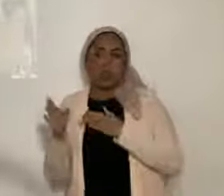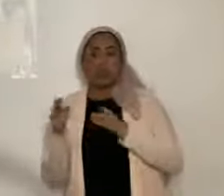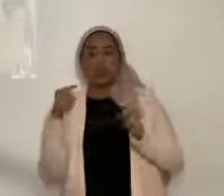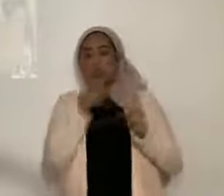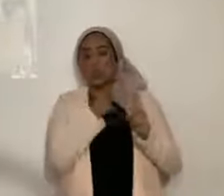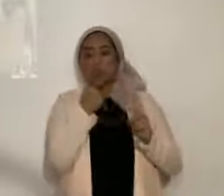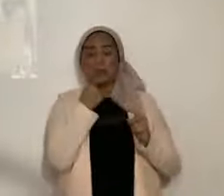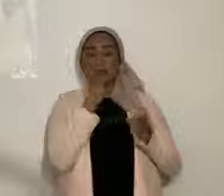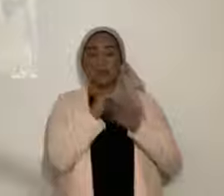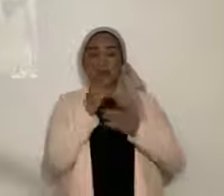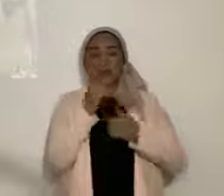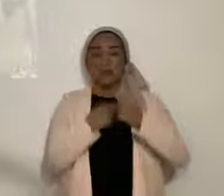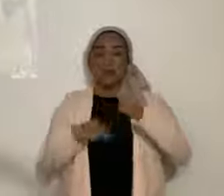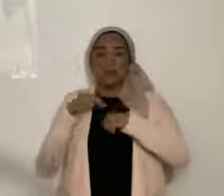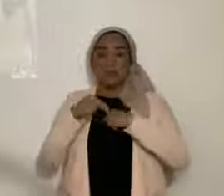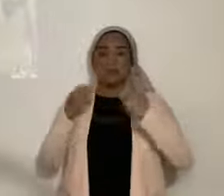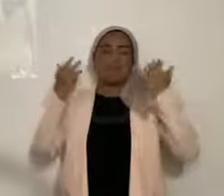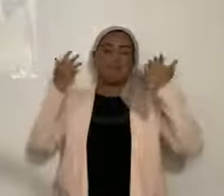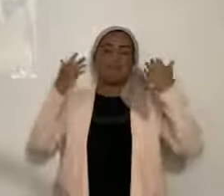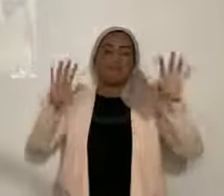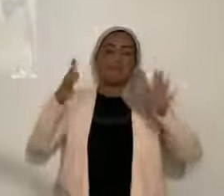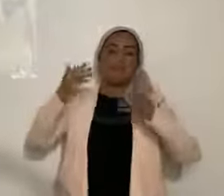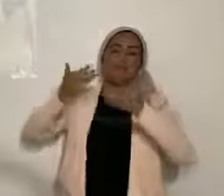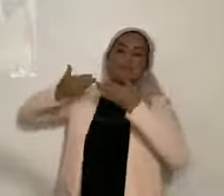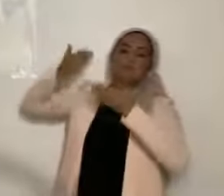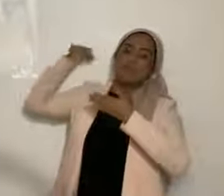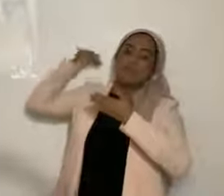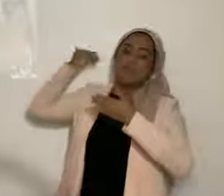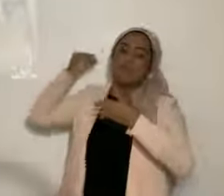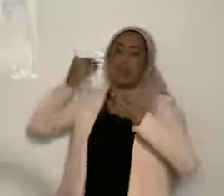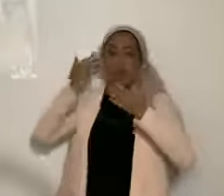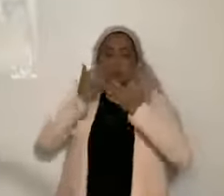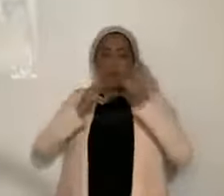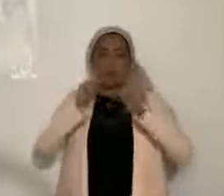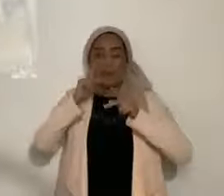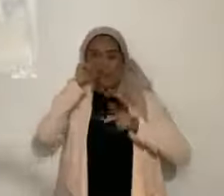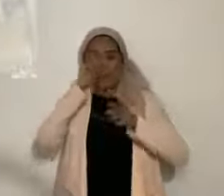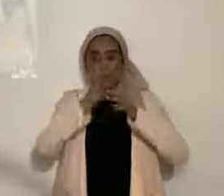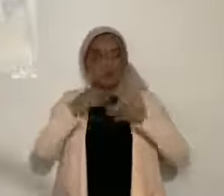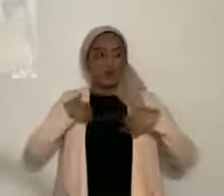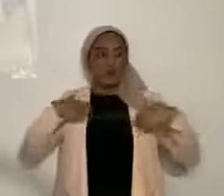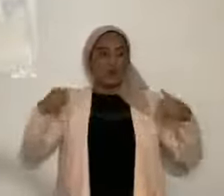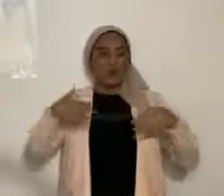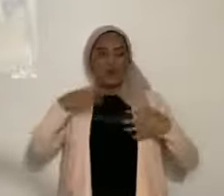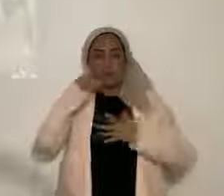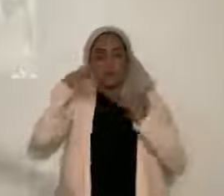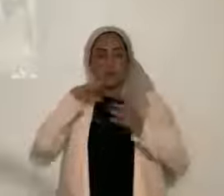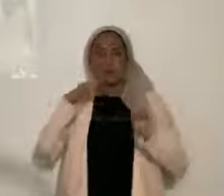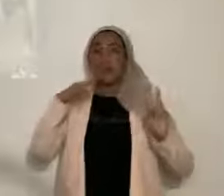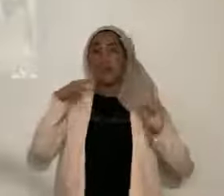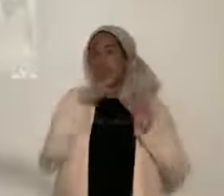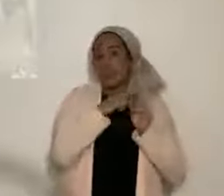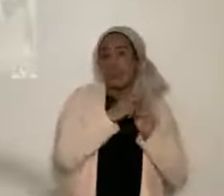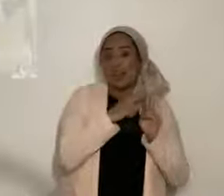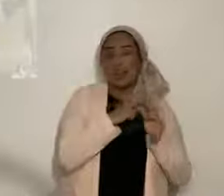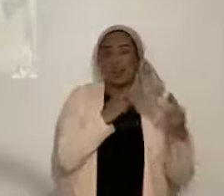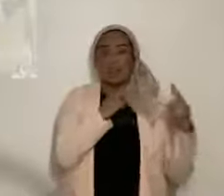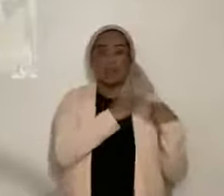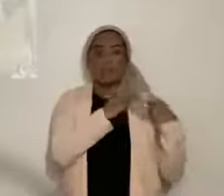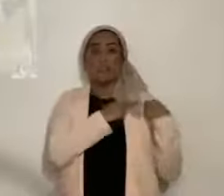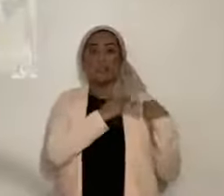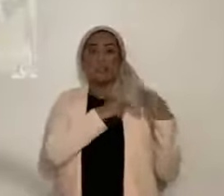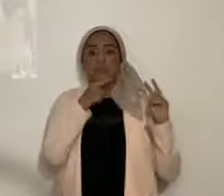la resurrección ya se efectuó y trastornan la fe de algunos. Estos dos eran responsables de esas supuestas